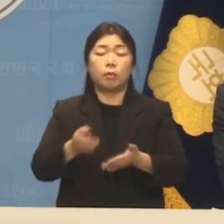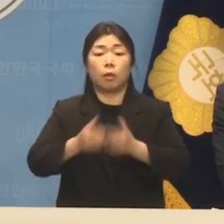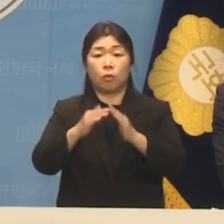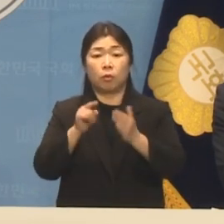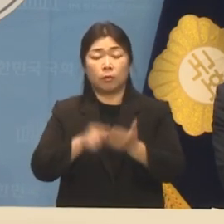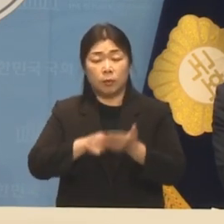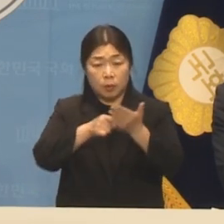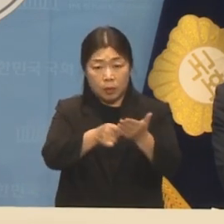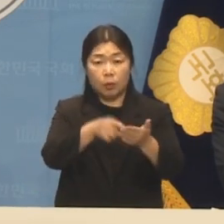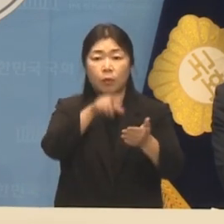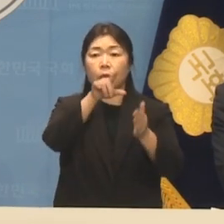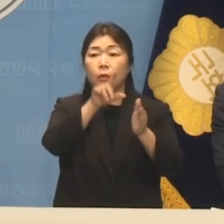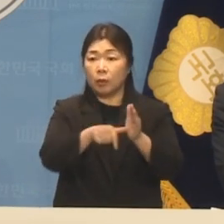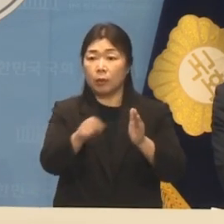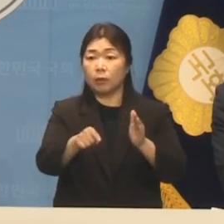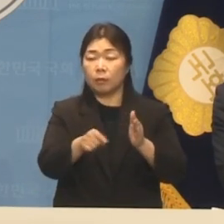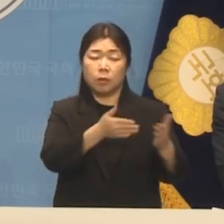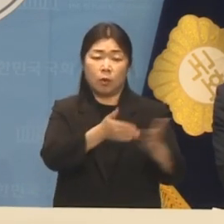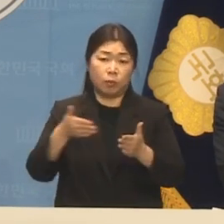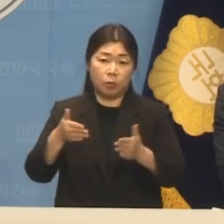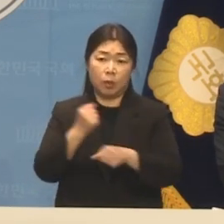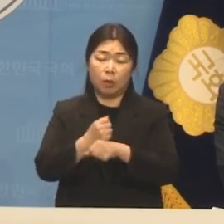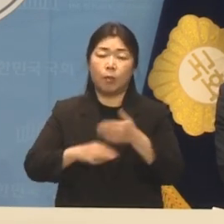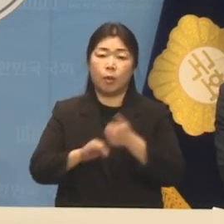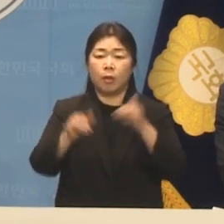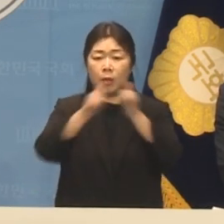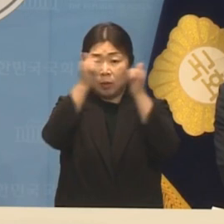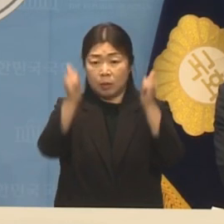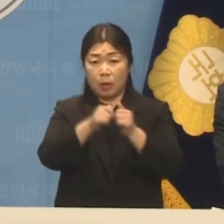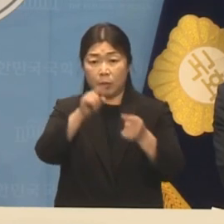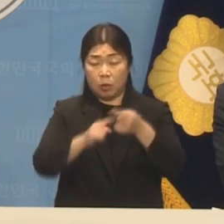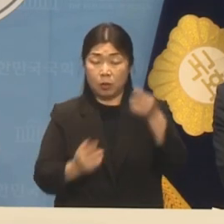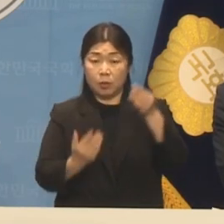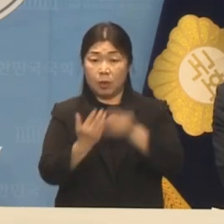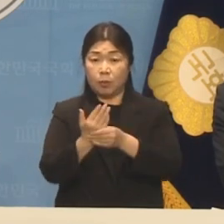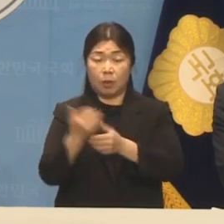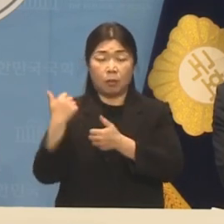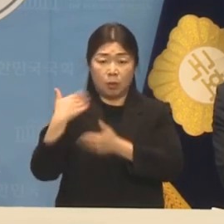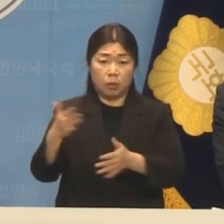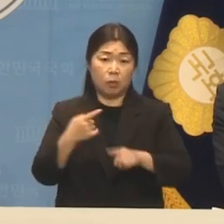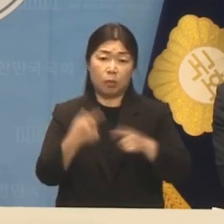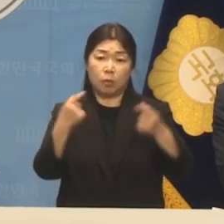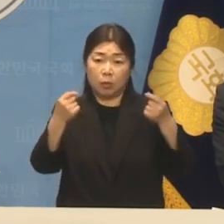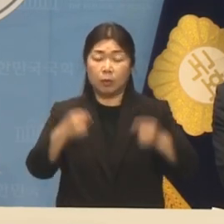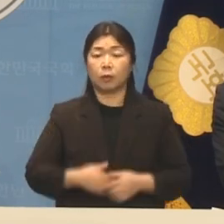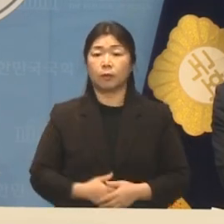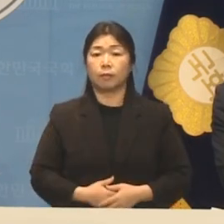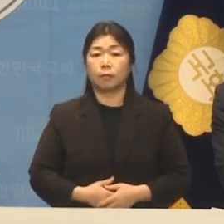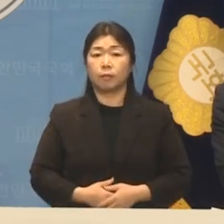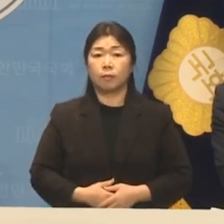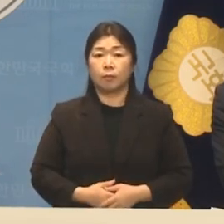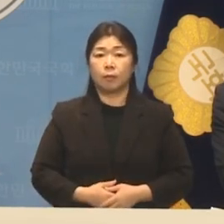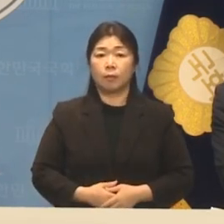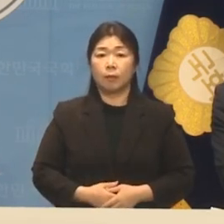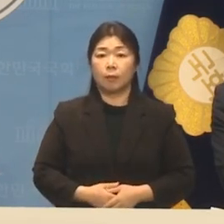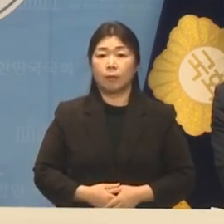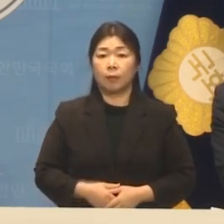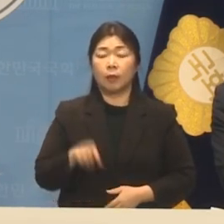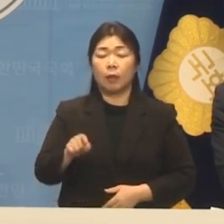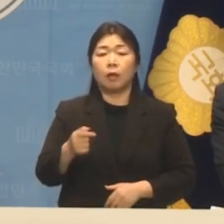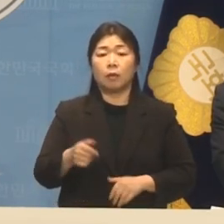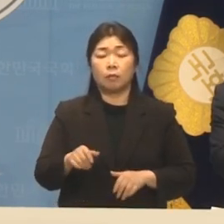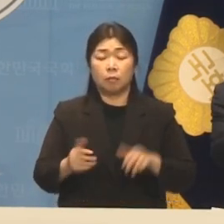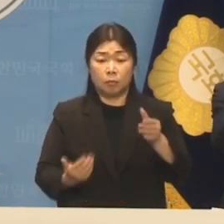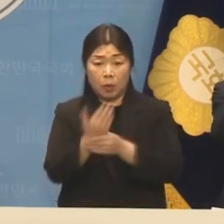참사를 방기하고 제대로 된 진상규명을 방해하는 거 아닙니까? 사전 대비도 현장 대응도